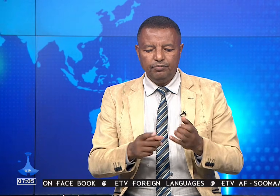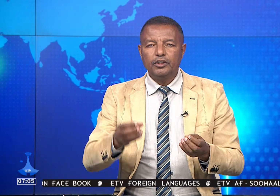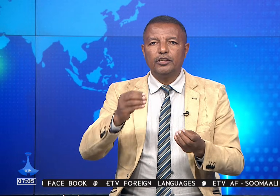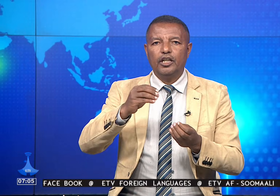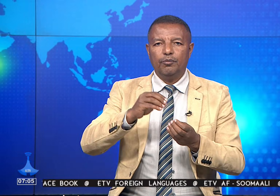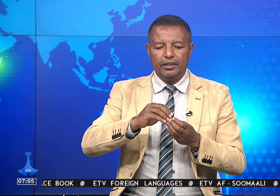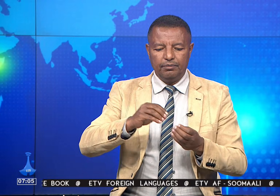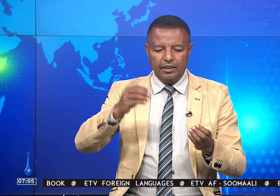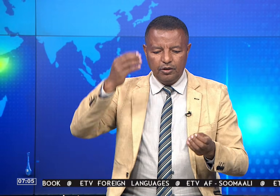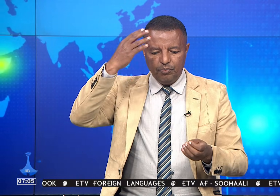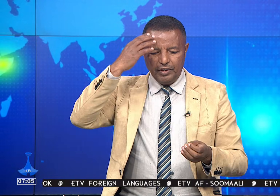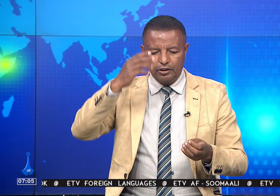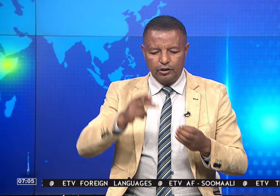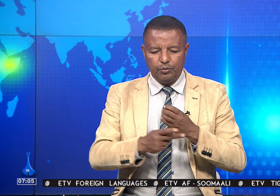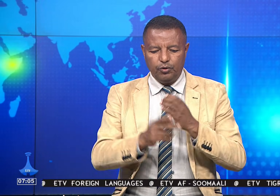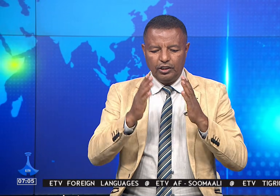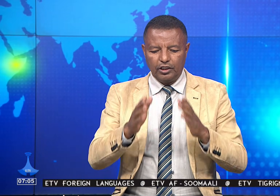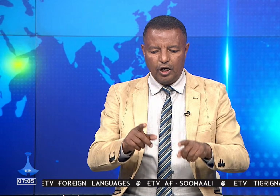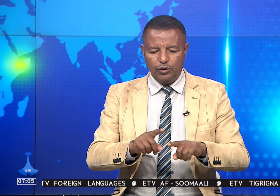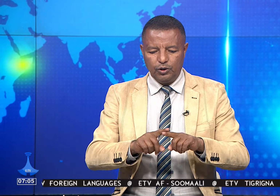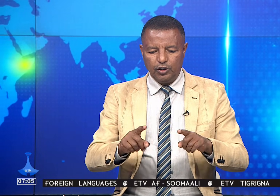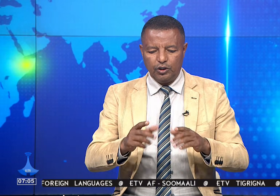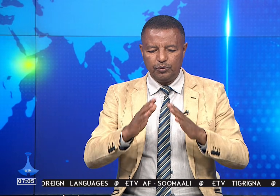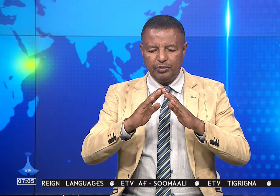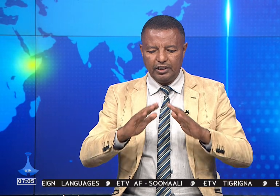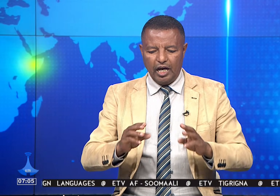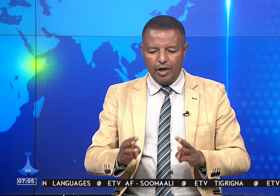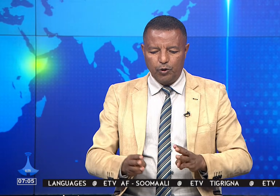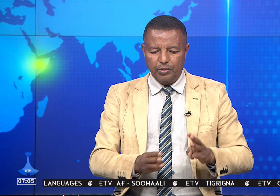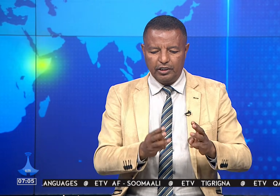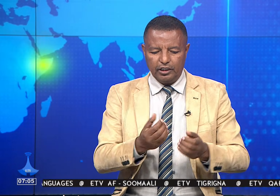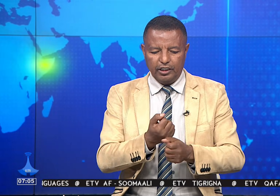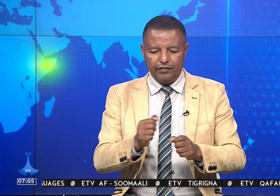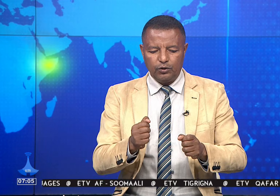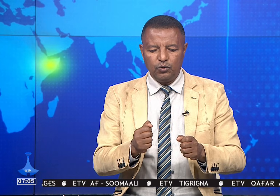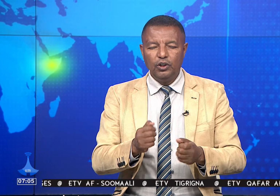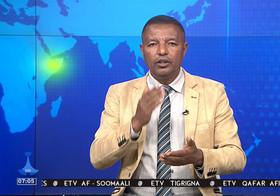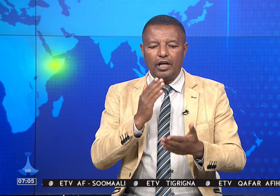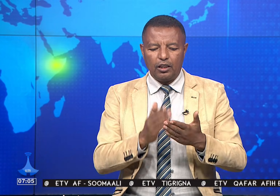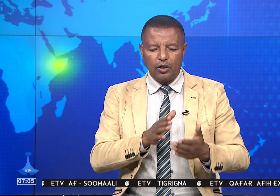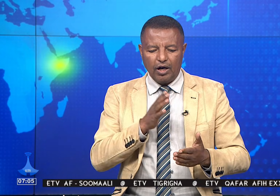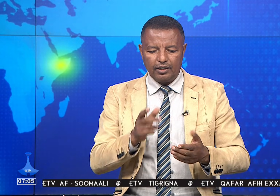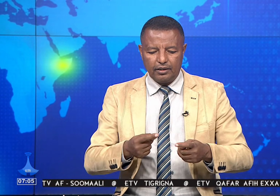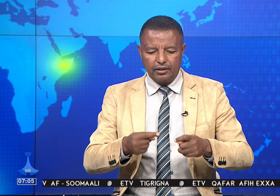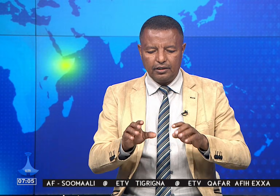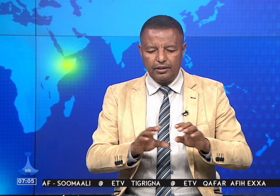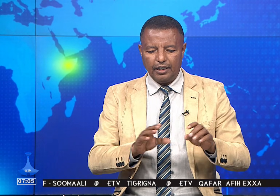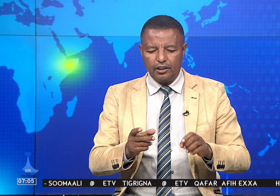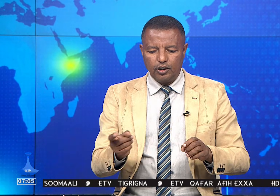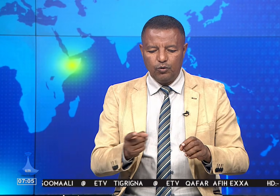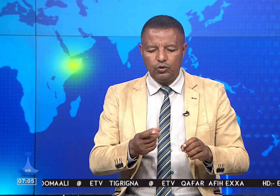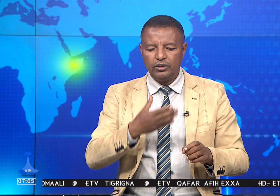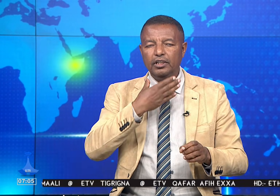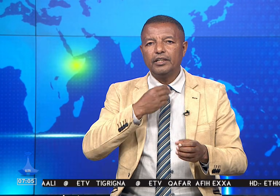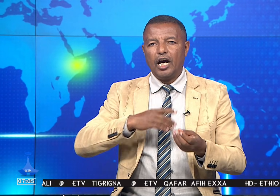በመጨረሻም የመደመር መንግስት ፖለቲካዊ ልዩነቶች በሰላማዊ መንገድ እንዲፈቱ ያልተቋረጠ ጥረት